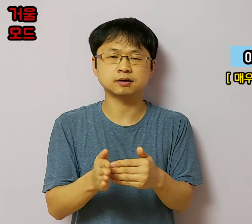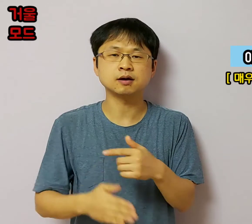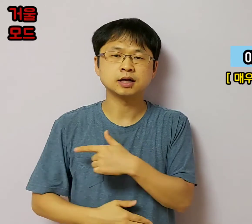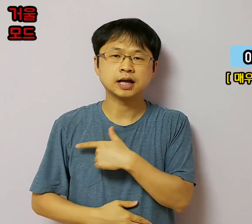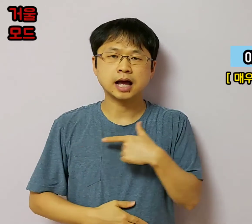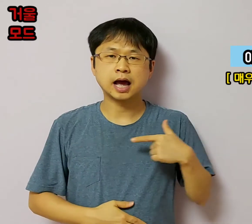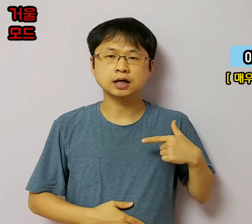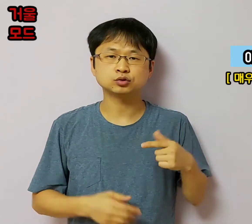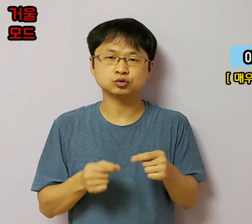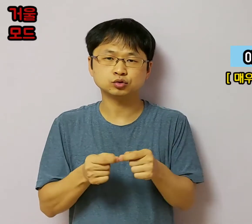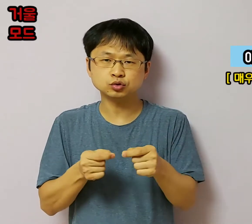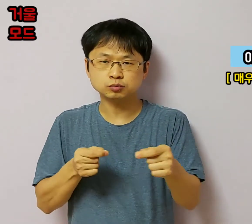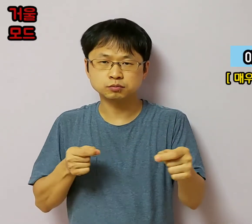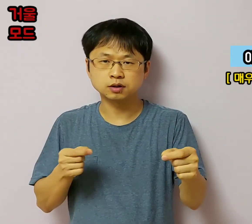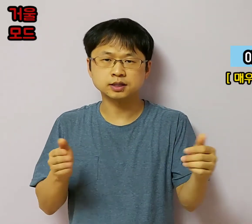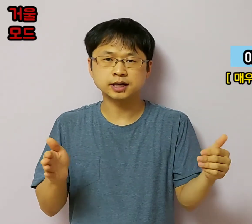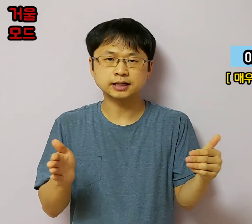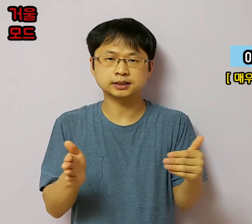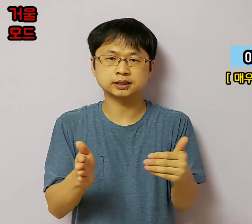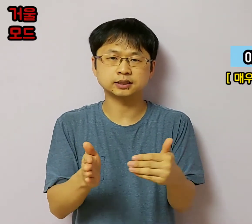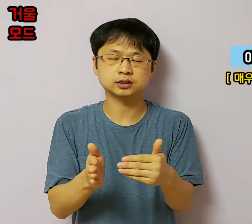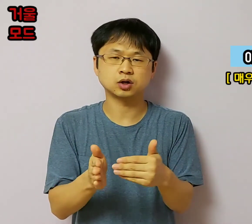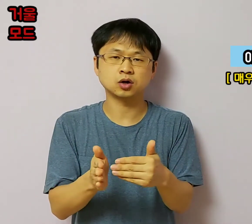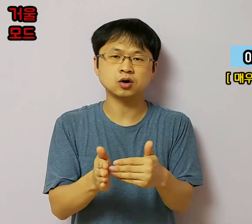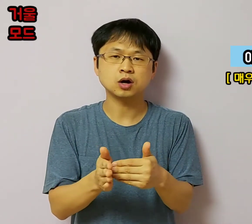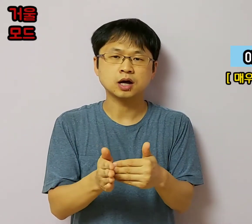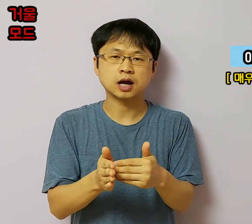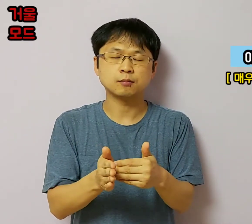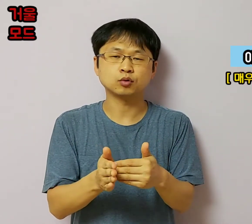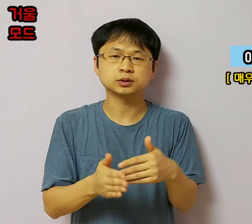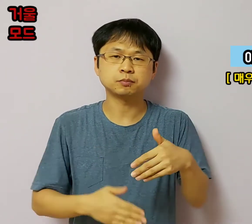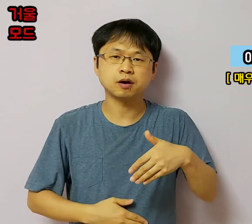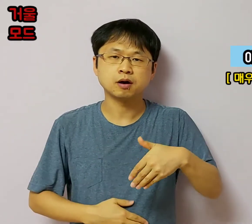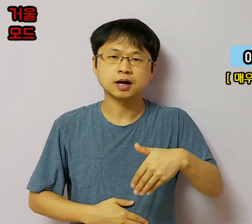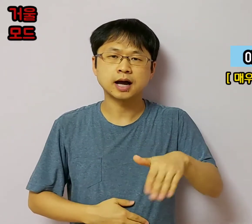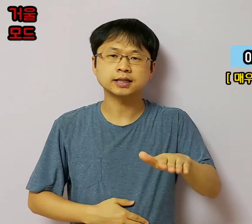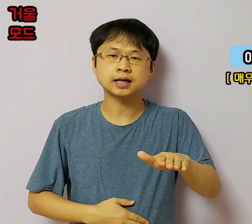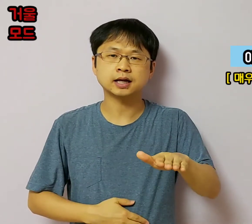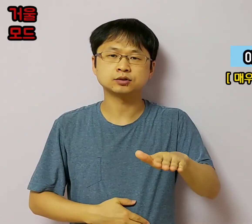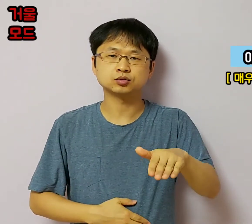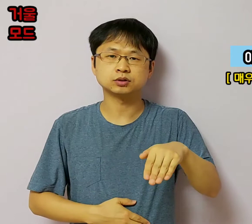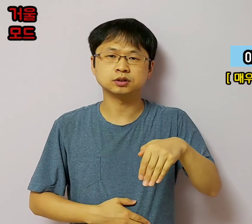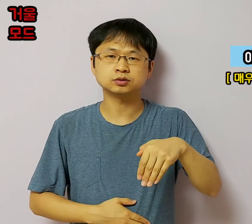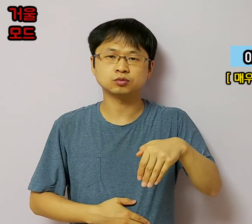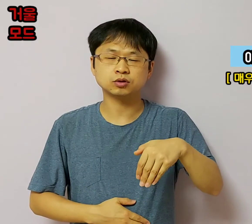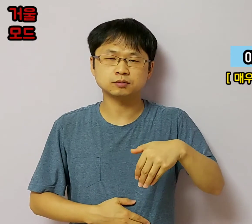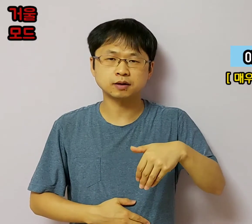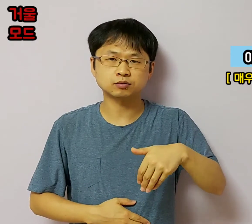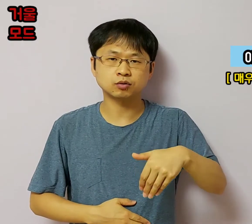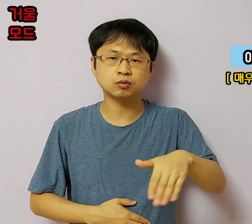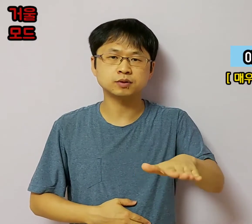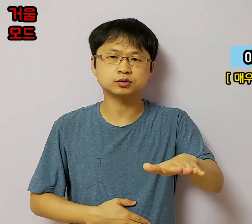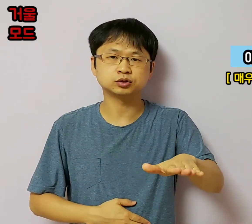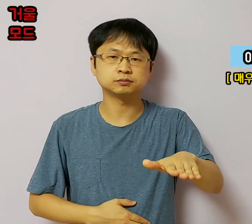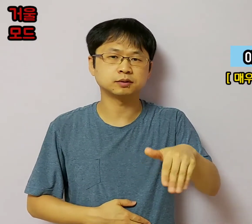그래서 아주 멀리까지가 되겠죠. 가보고 싶어, 가다라는 수어는 손등을 밖으로 밀어주시면